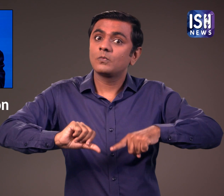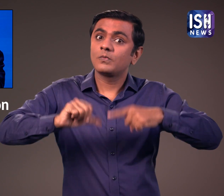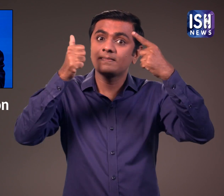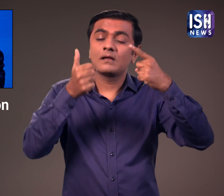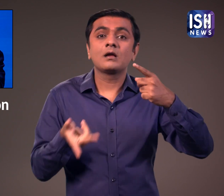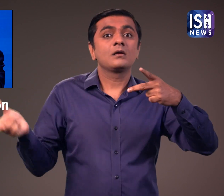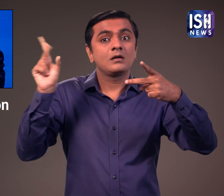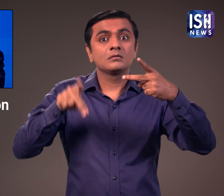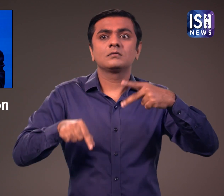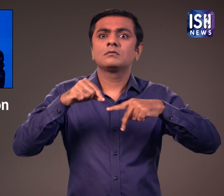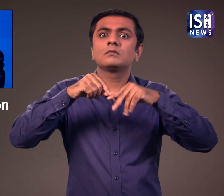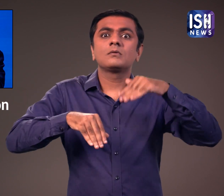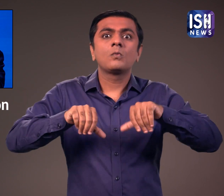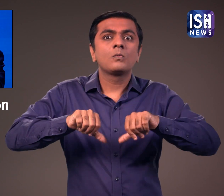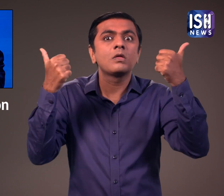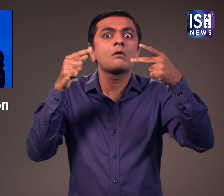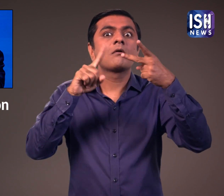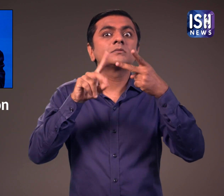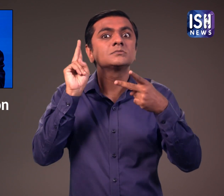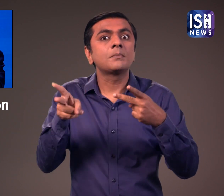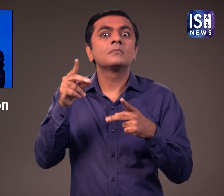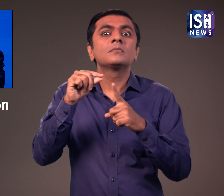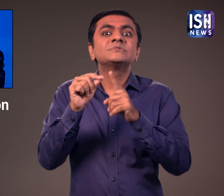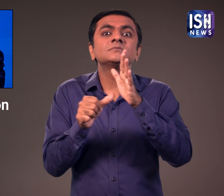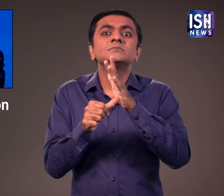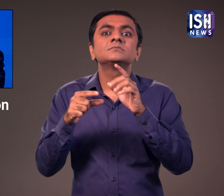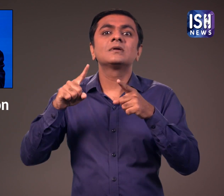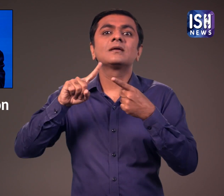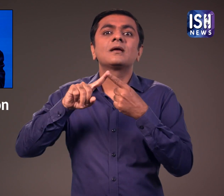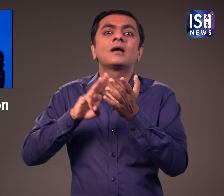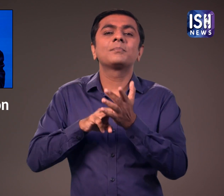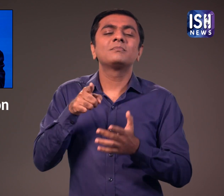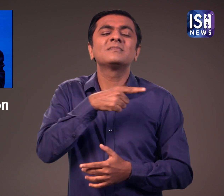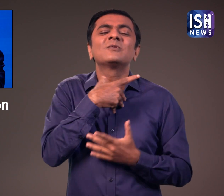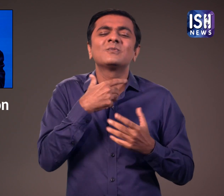इमाणियोल मक्रॉन को व्यक्तिकत रूप से बढ़ाय देने के लिए